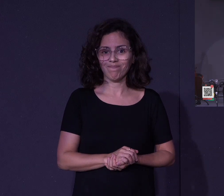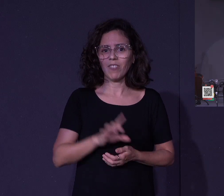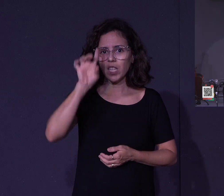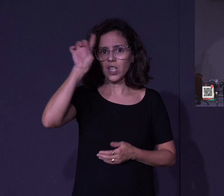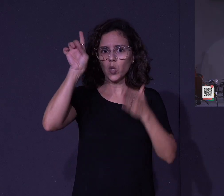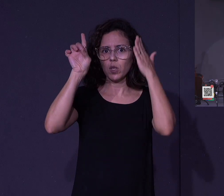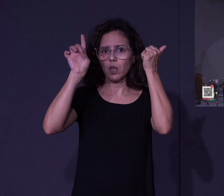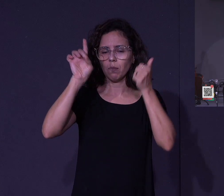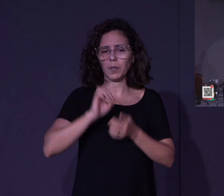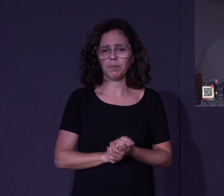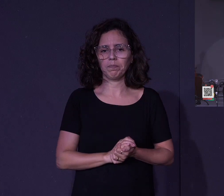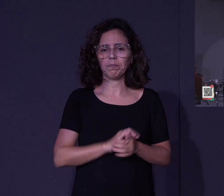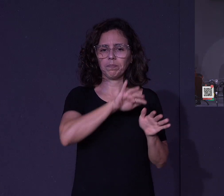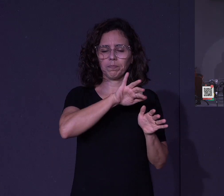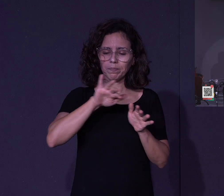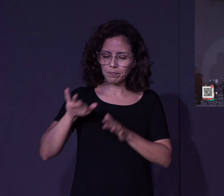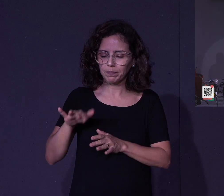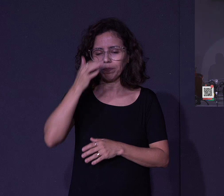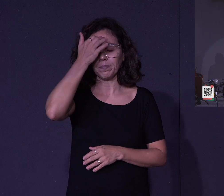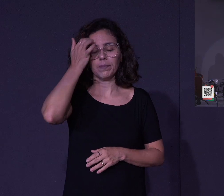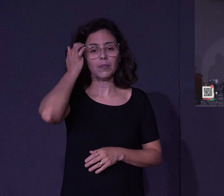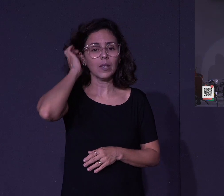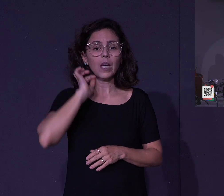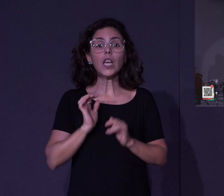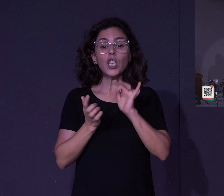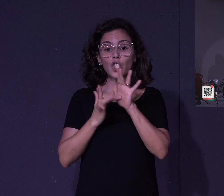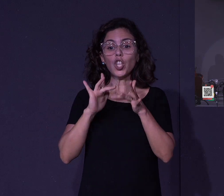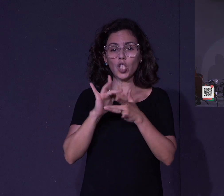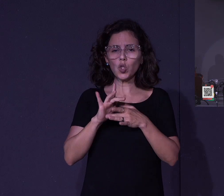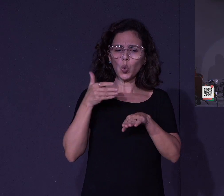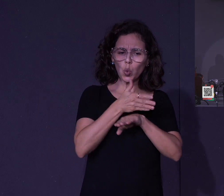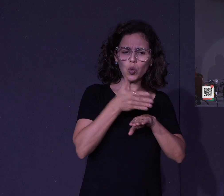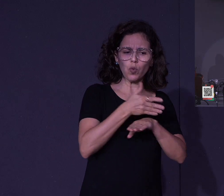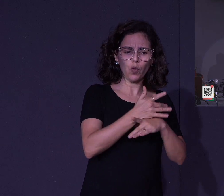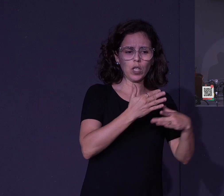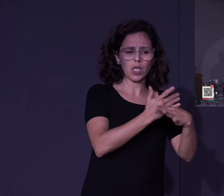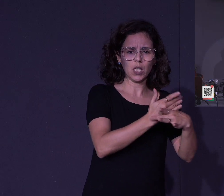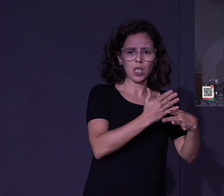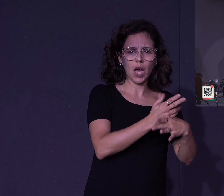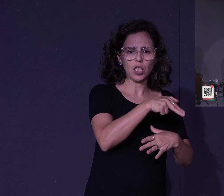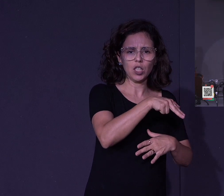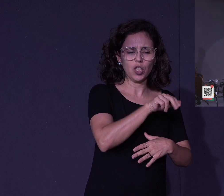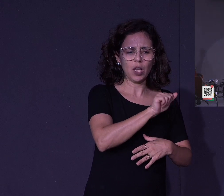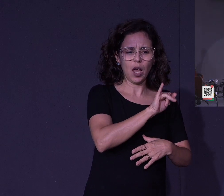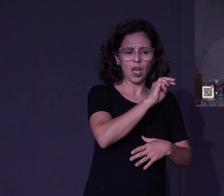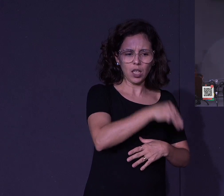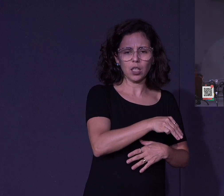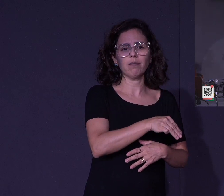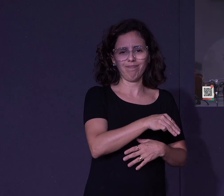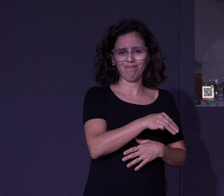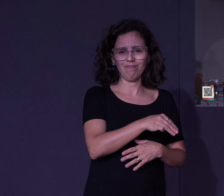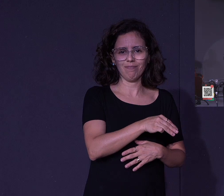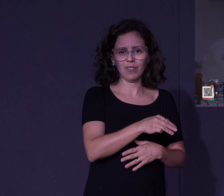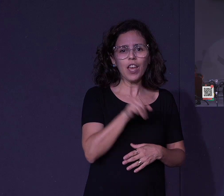ninguém pedir. Da mesma forma que foi a Gadara, Marcos capítulo 5. Deu ordem aos discípulos: vamos para o outro